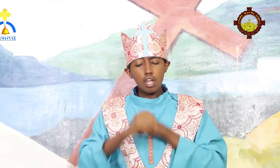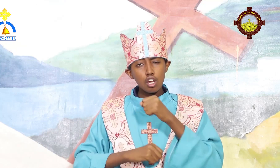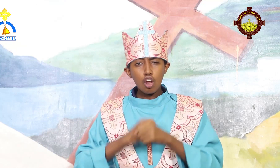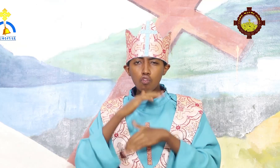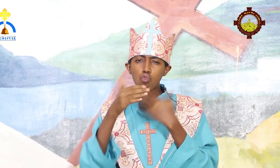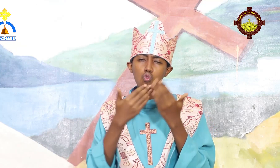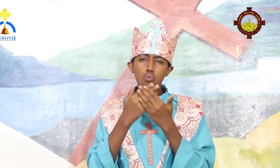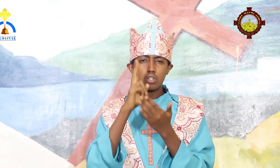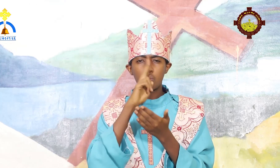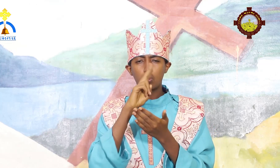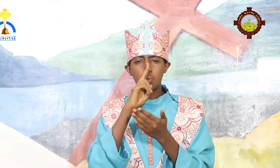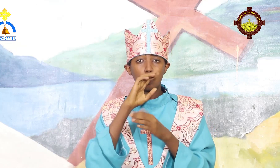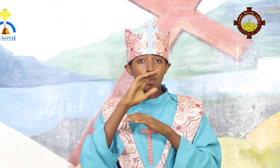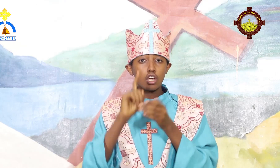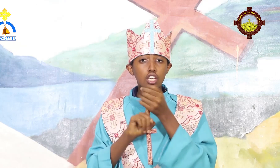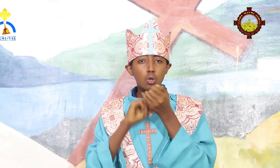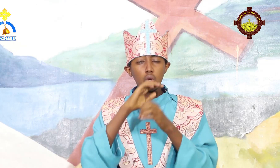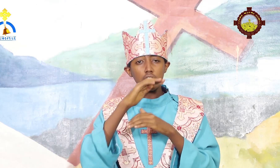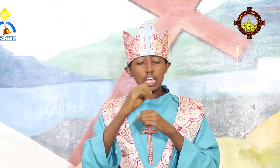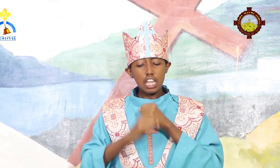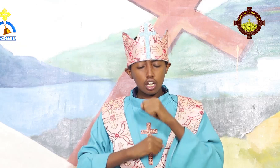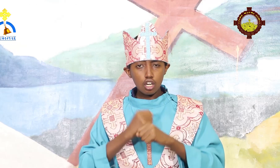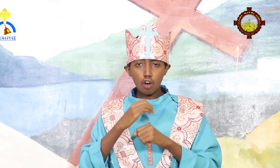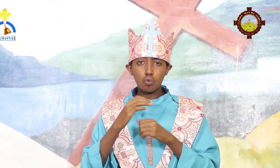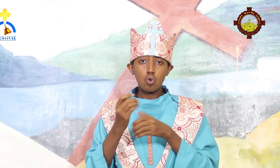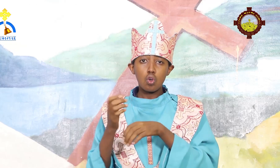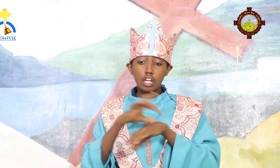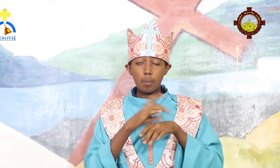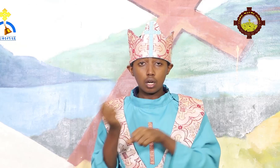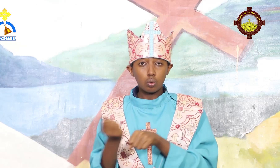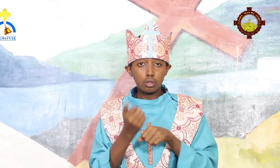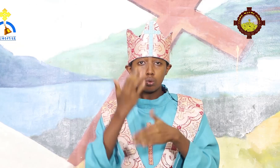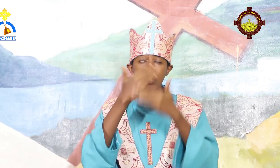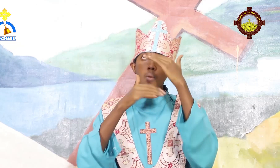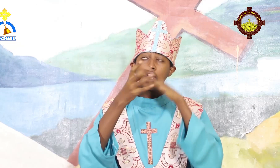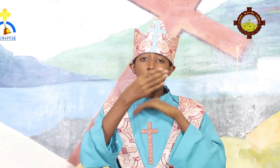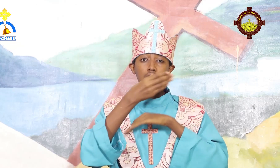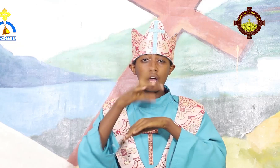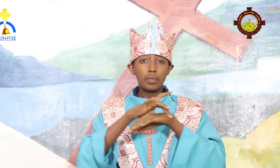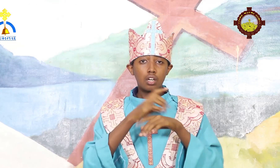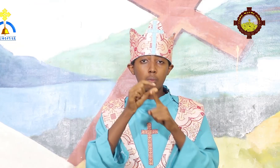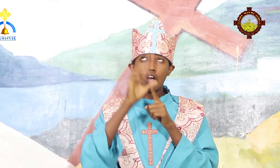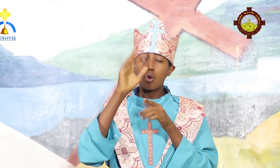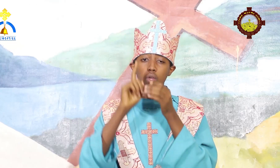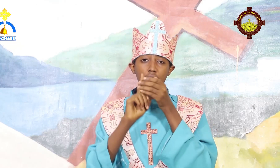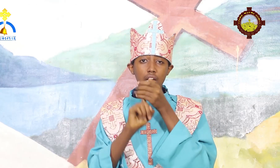ያዳፉ ሁሉም ዘበቱበት ይዘው ያዳፉ ከመሬት ጎተቱት ሰማይና ምድርን በቃሉ የያዘ